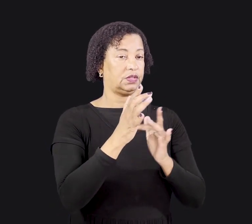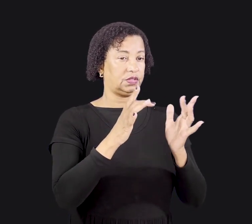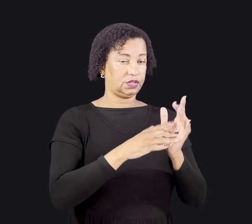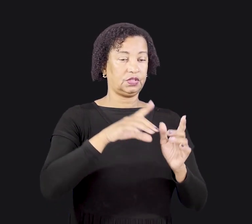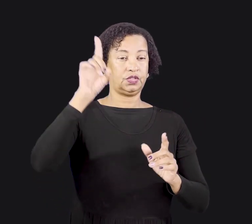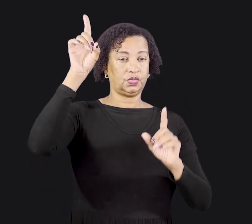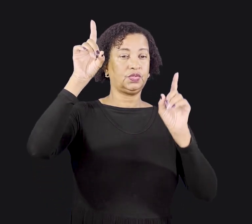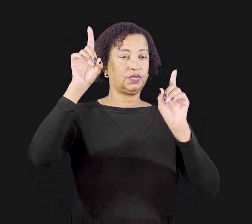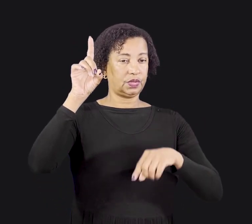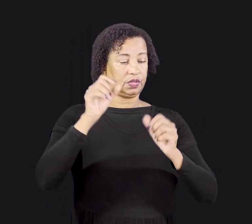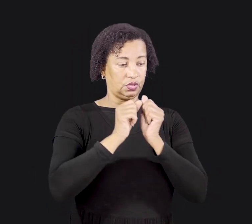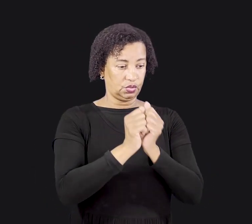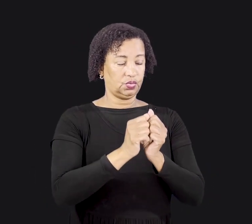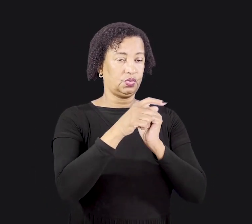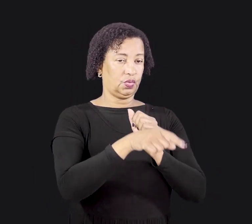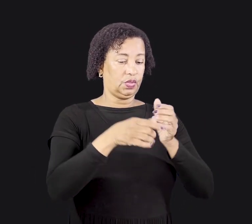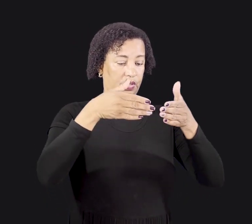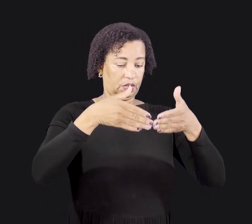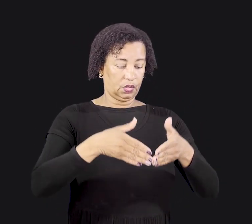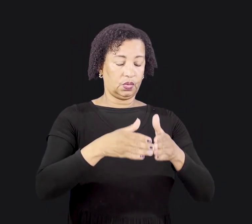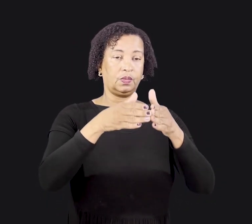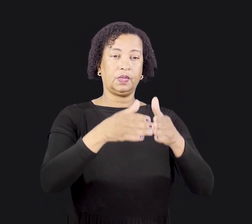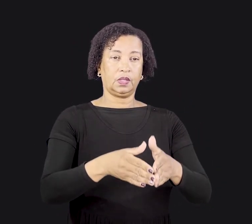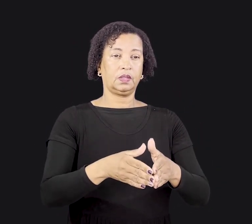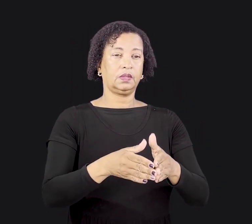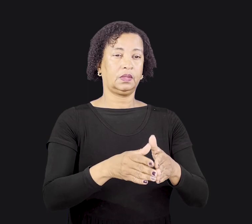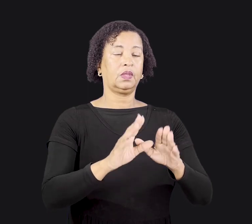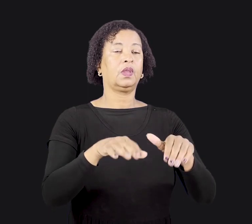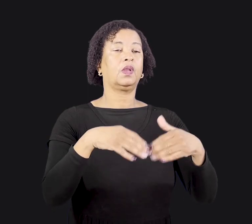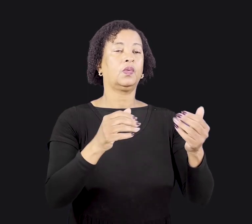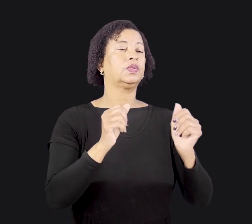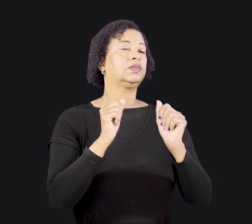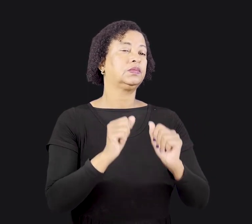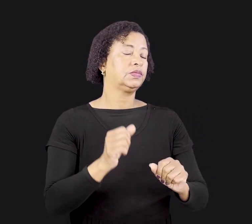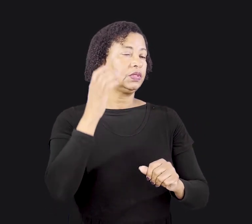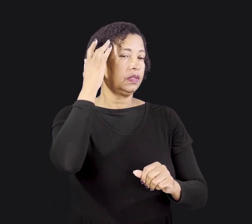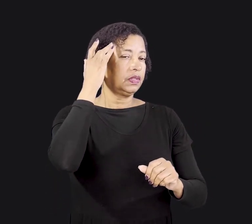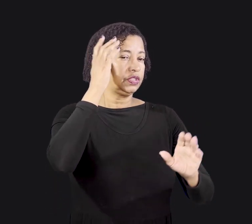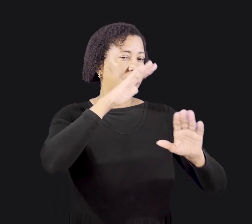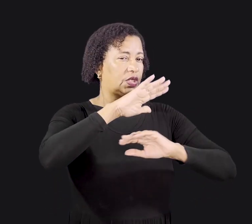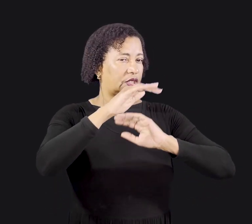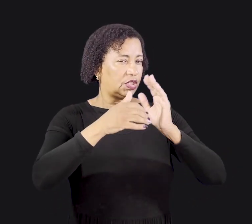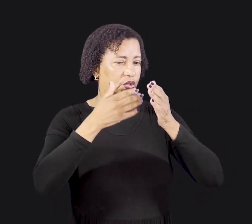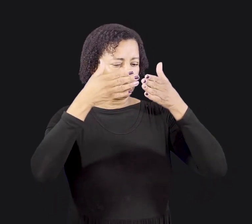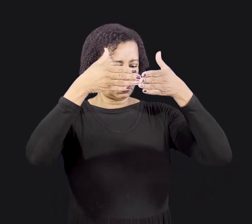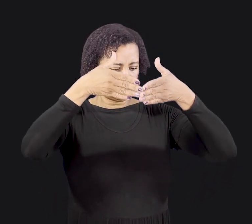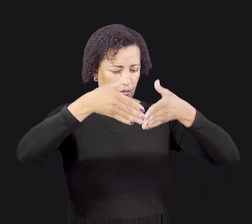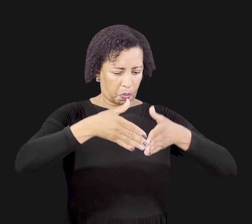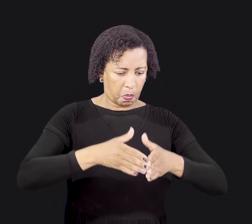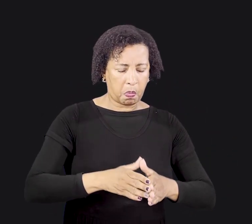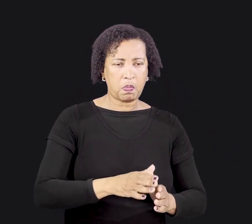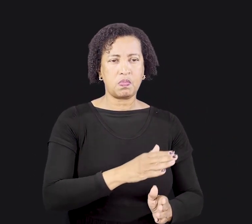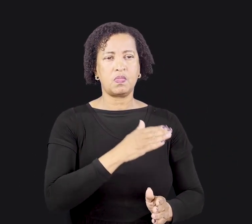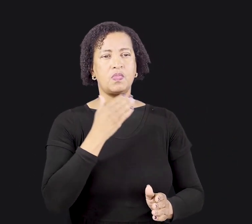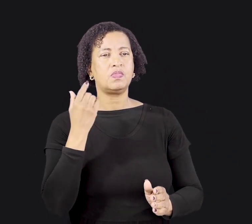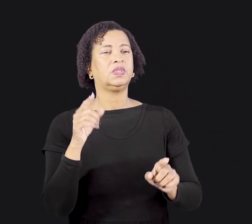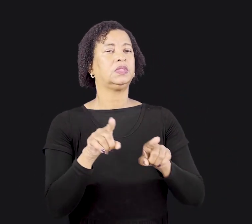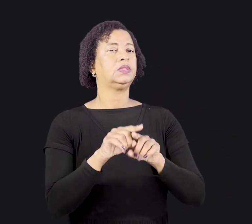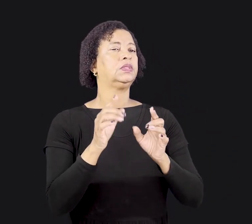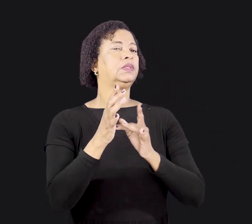com eles naquele barquinho, então como puderam achar que todos iriam afundar, inclusive Jesus?